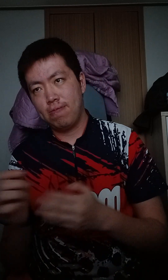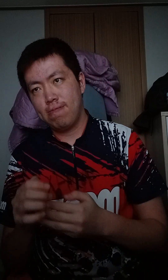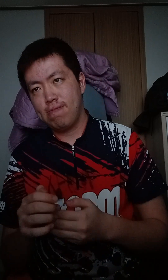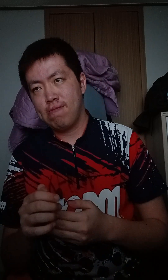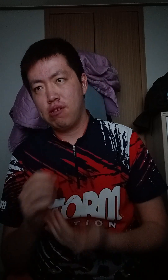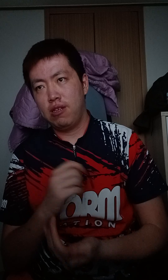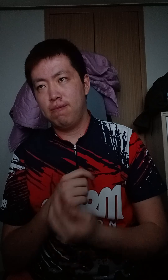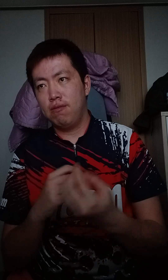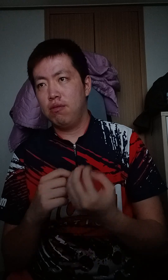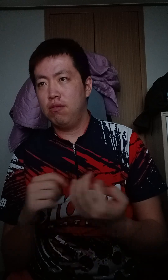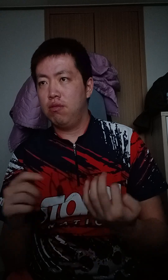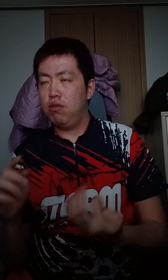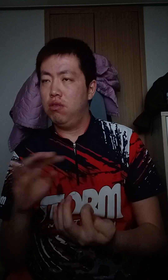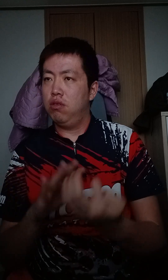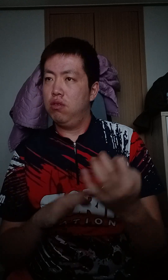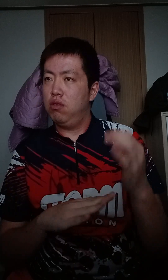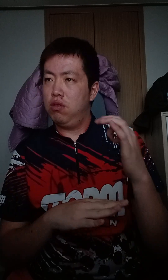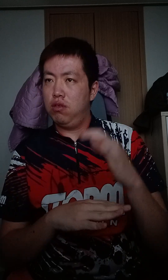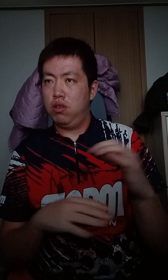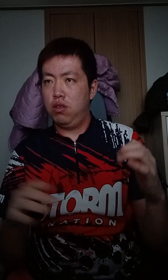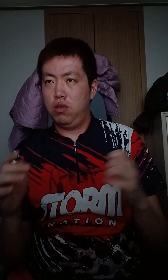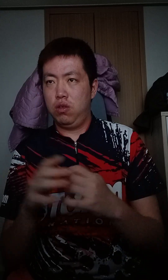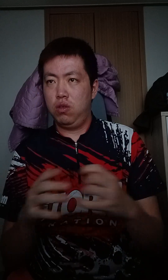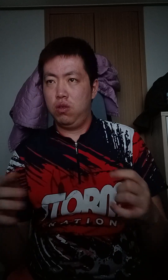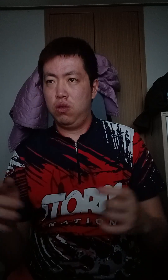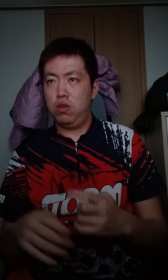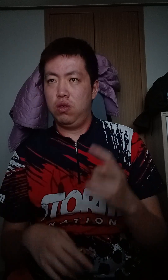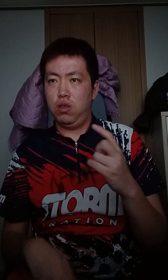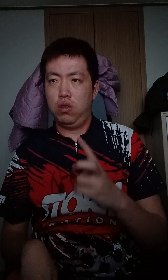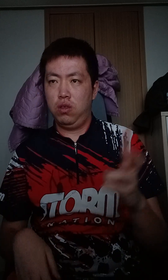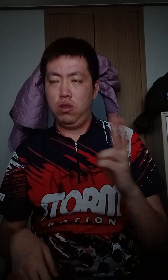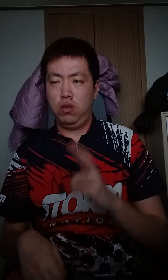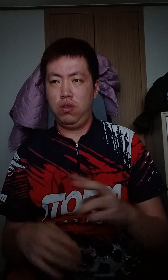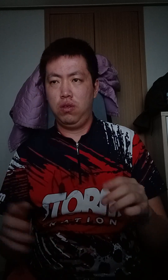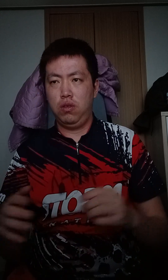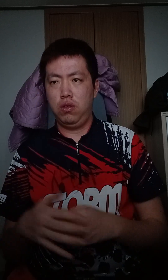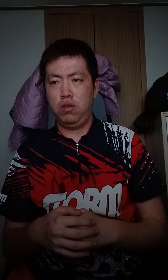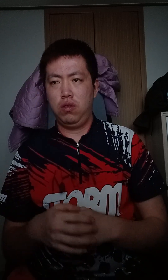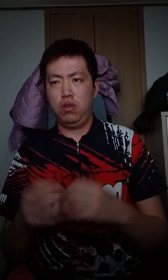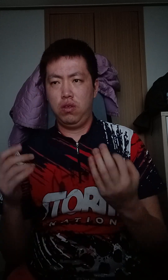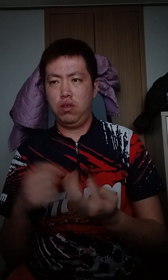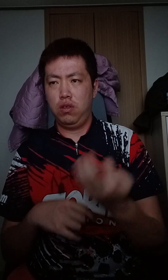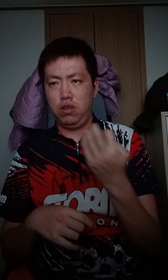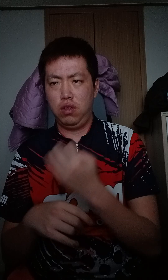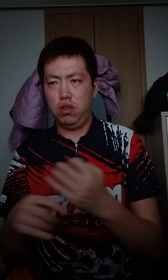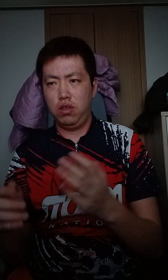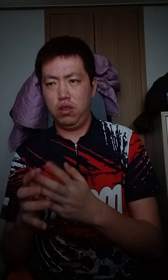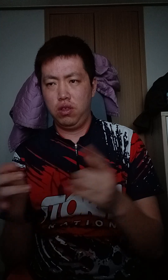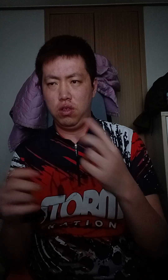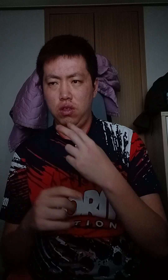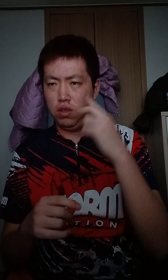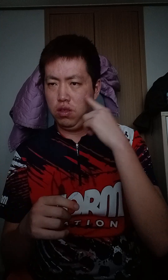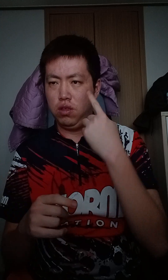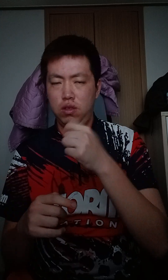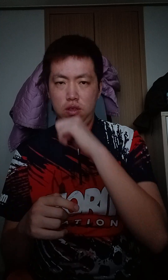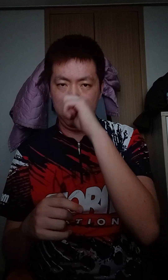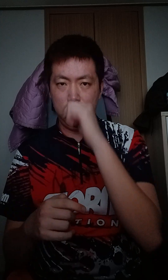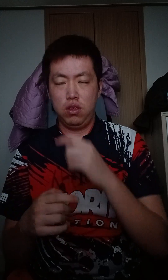모두가 더불어서 이용할 수 있는 그런 공간이라고 생각하신다 그러면 장애인 화장실을 잘 꾸며놓는 게 좋겠죠.